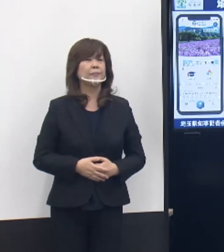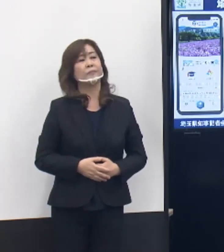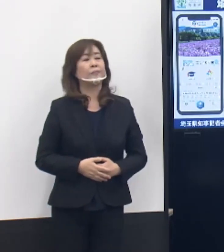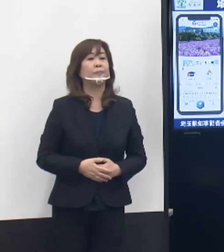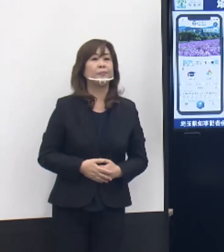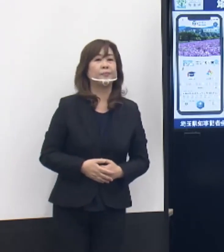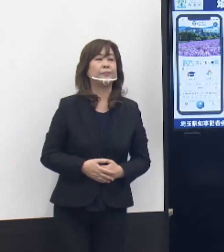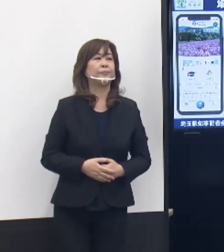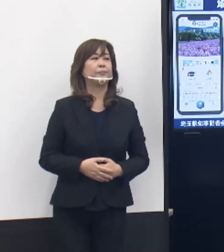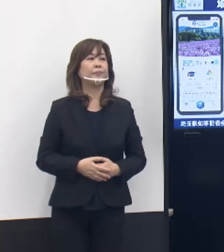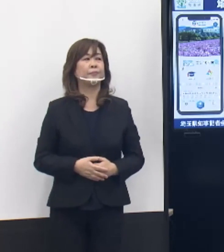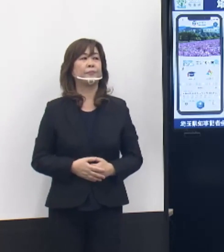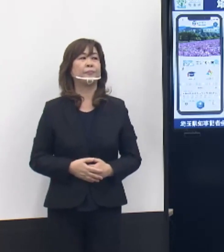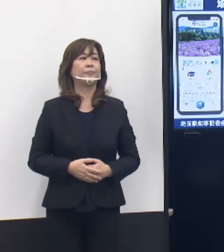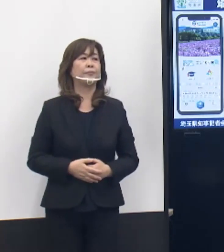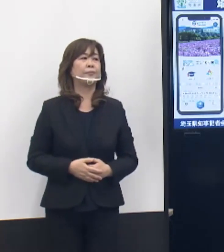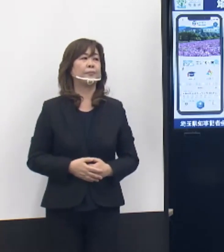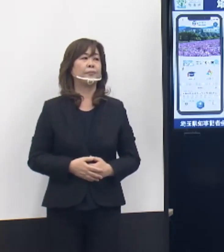どうぞ。